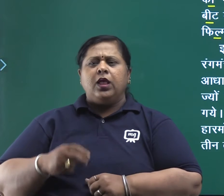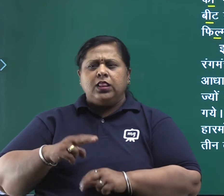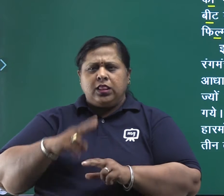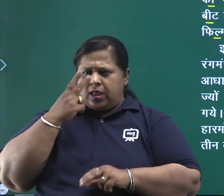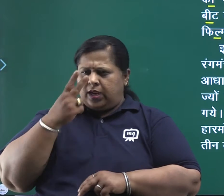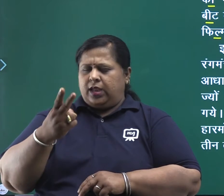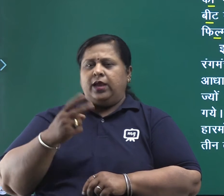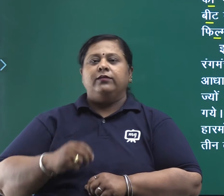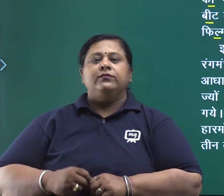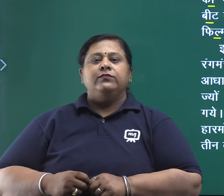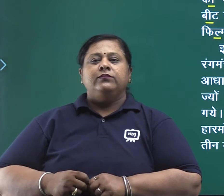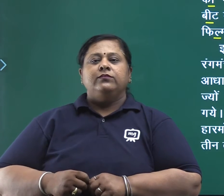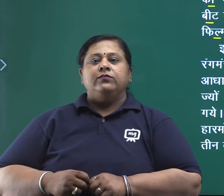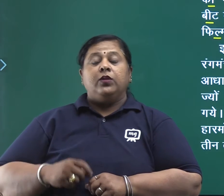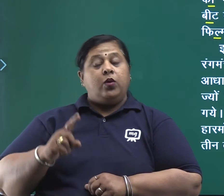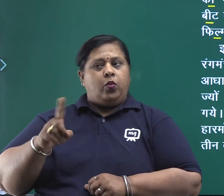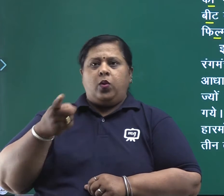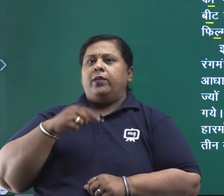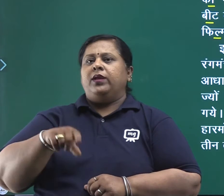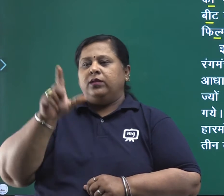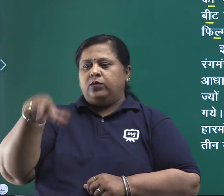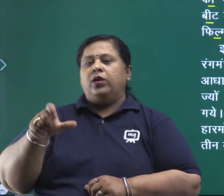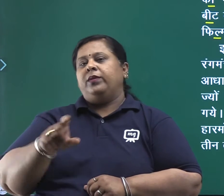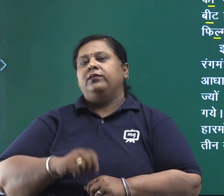देखने से उन्होंने भी